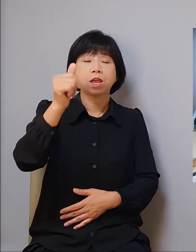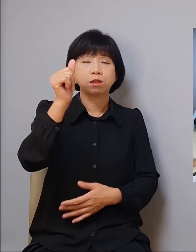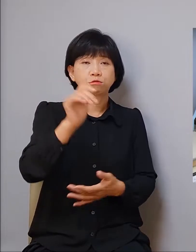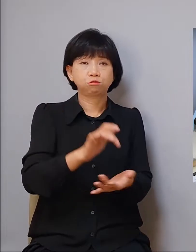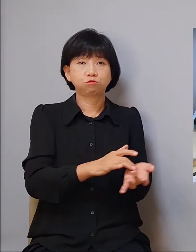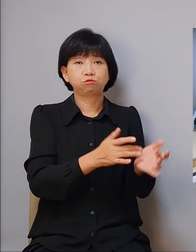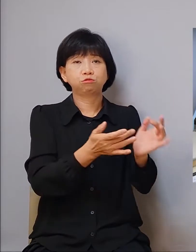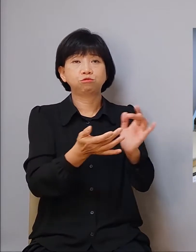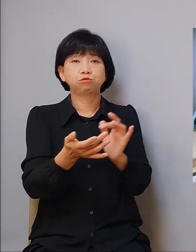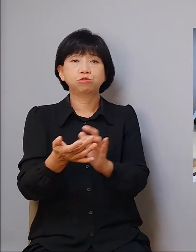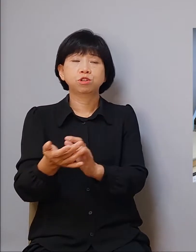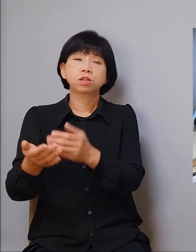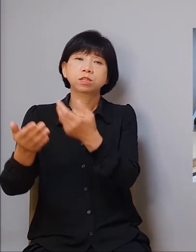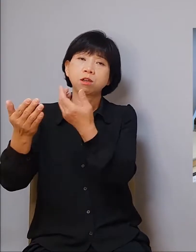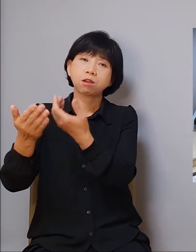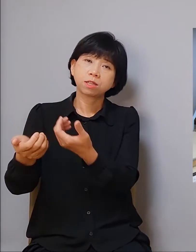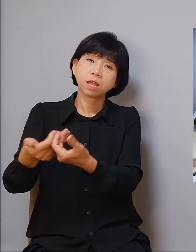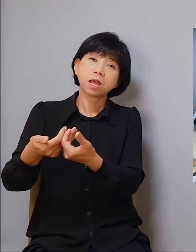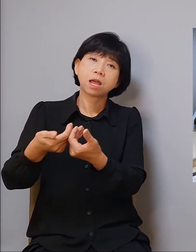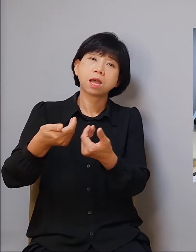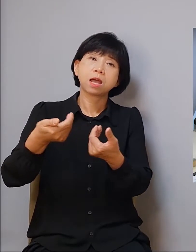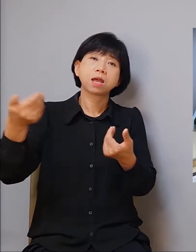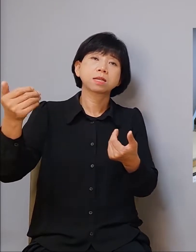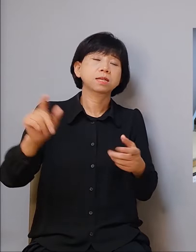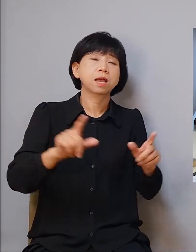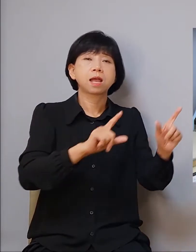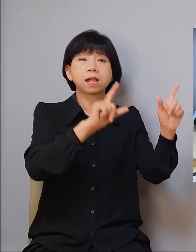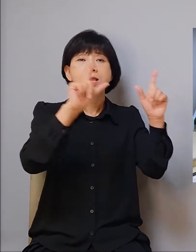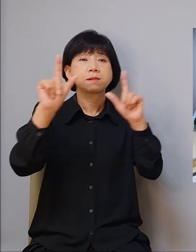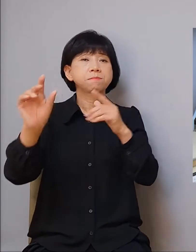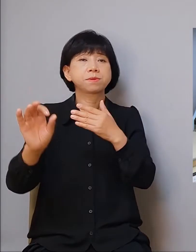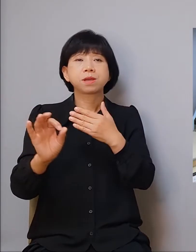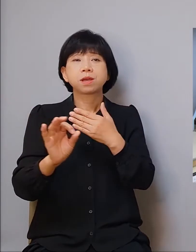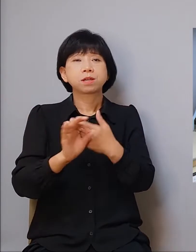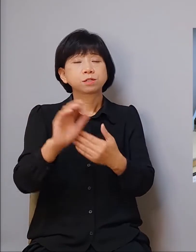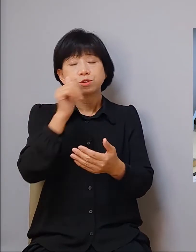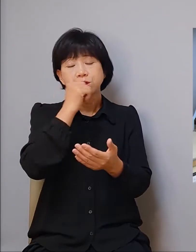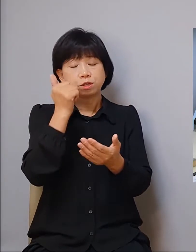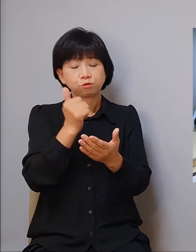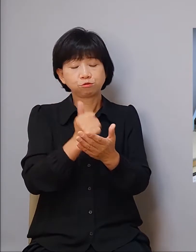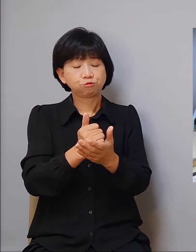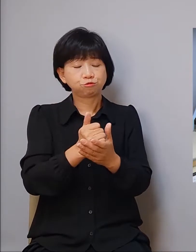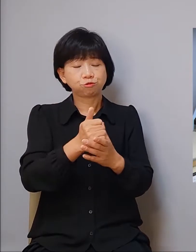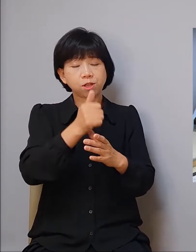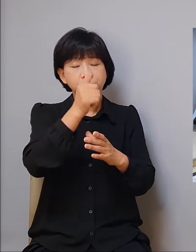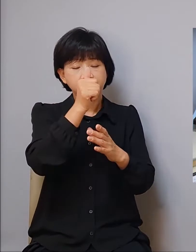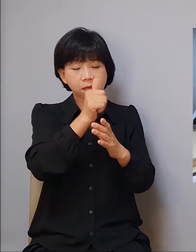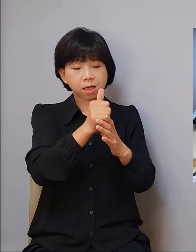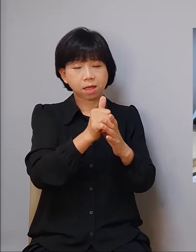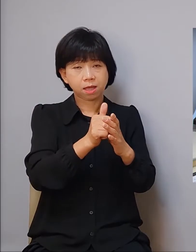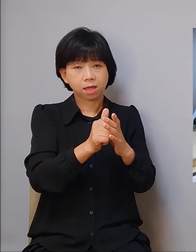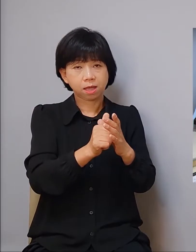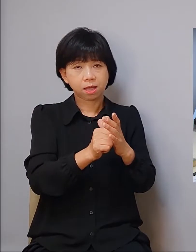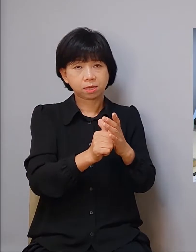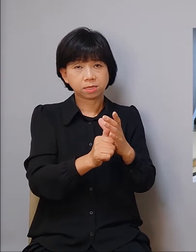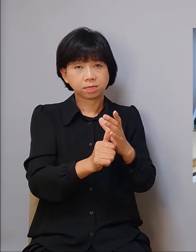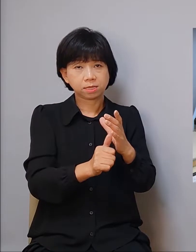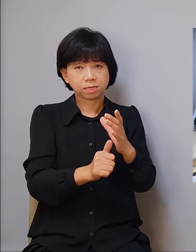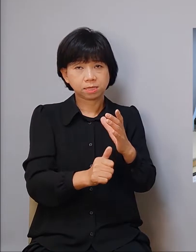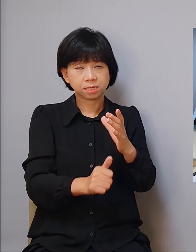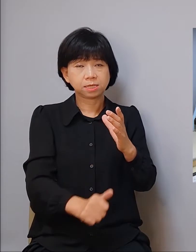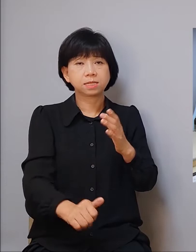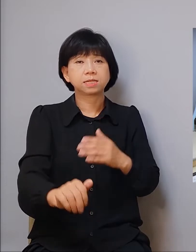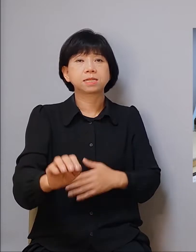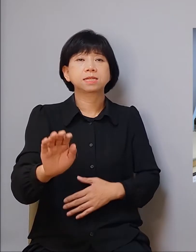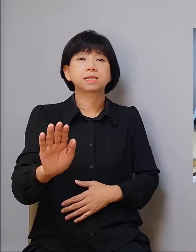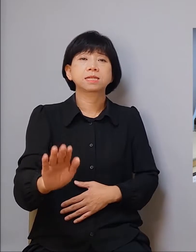주 예수 떠나 살며 죄 중에 빠지니